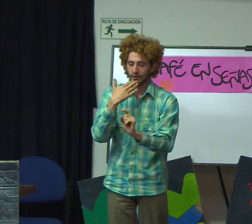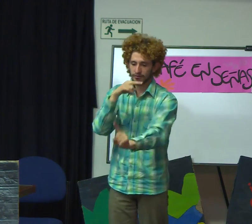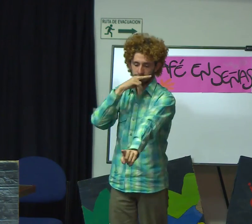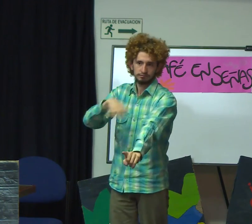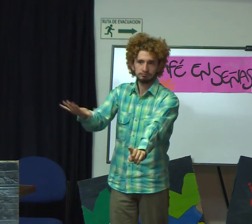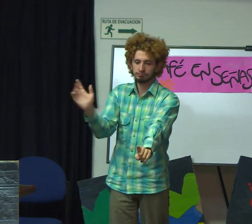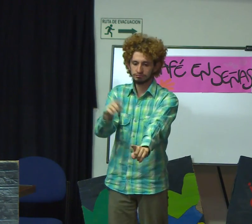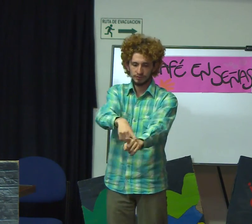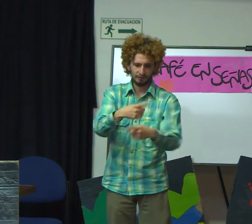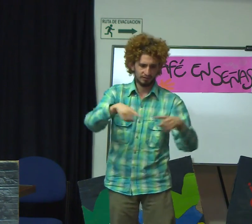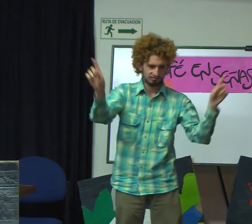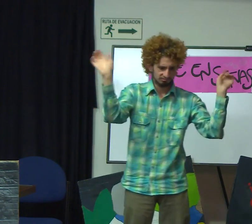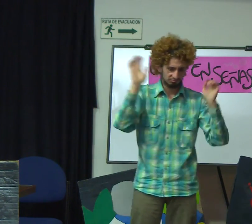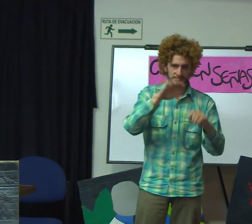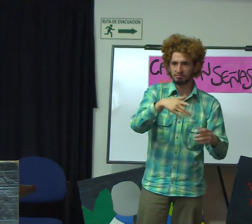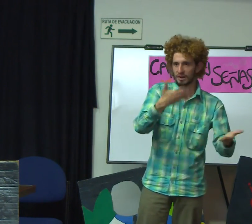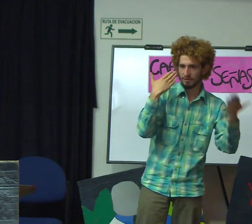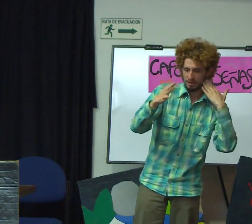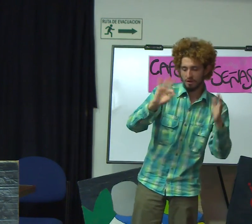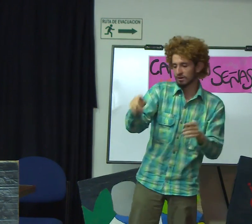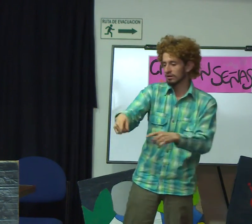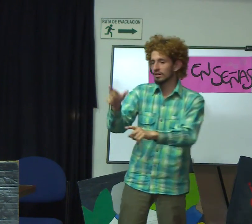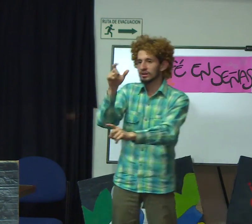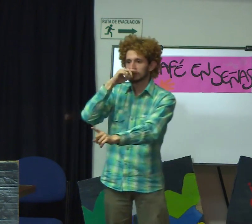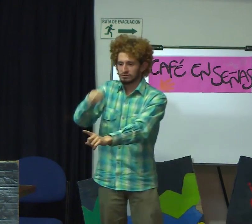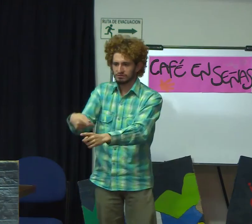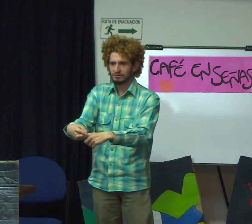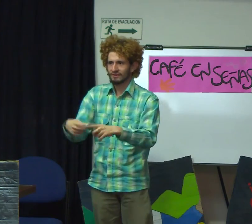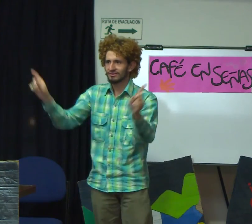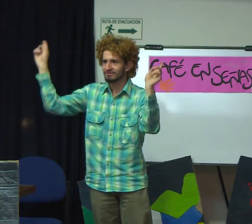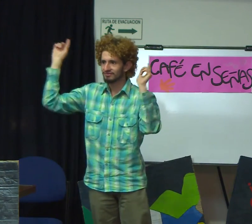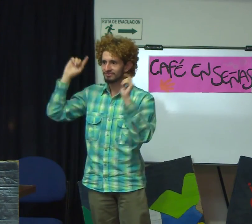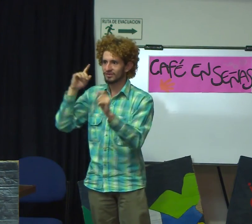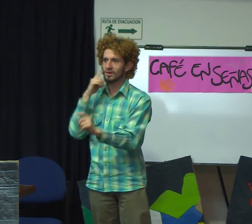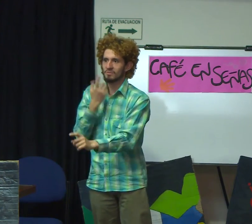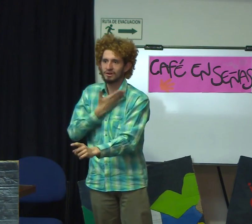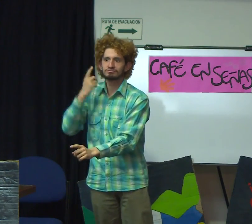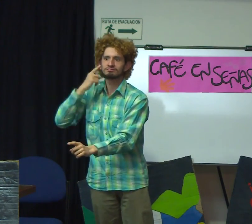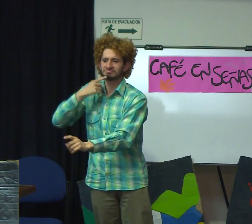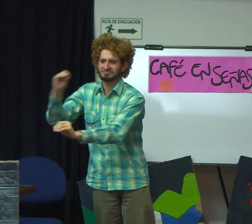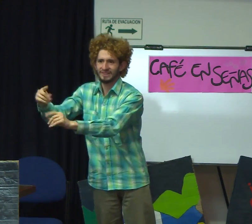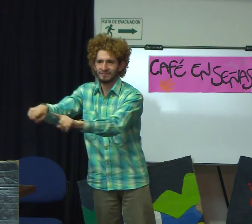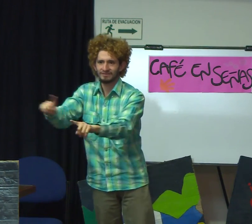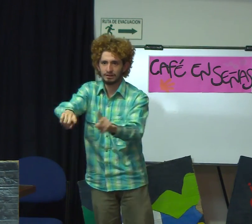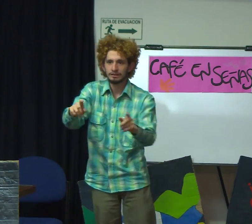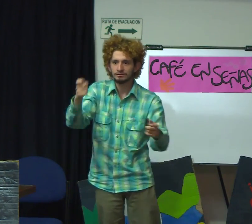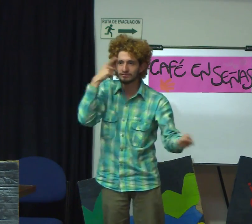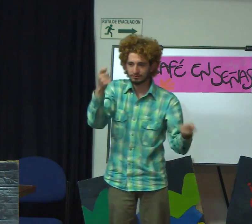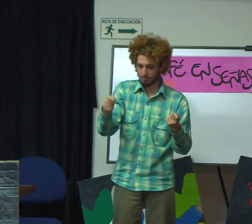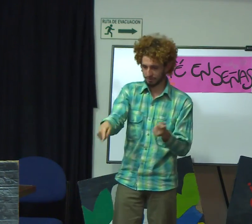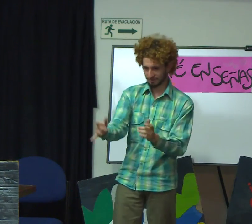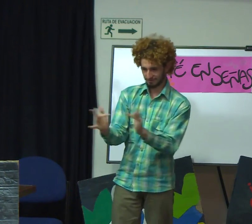para el niño sordo poder reconocer esos elementos, por ejemplo, no sé, en el campo o en la ciudad, como